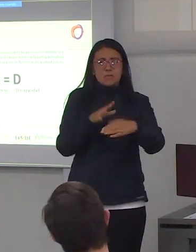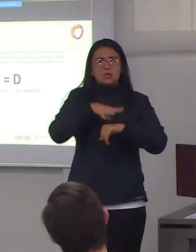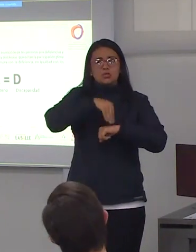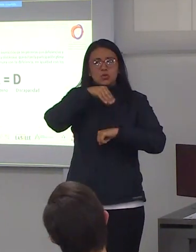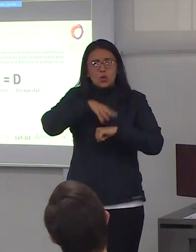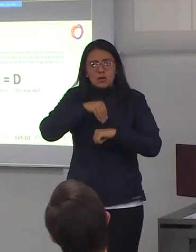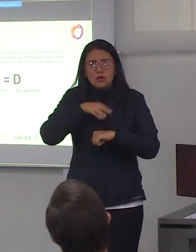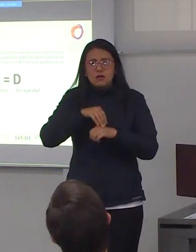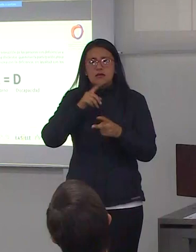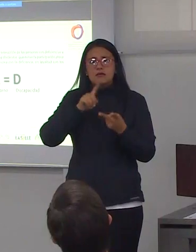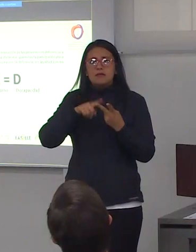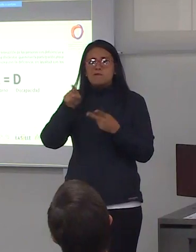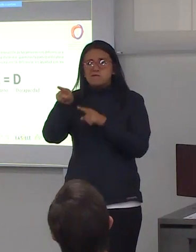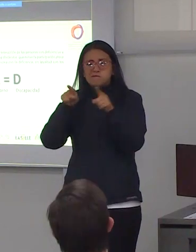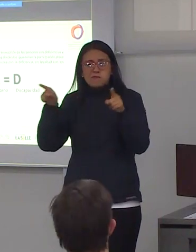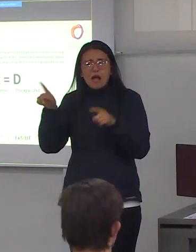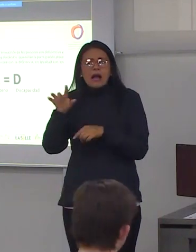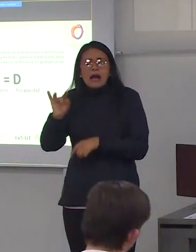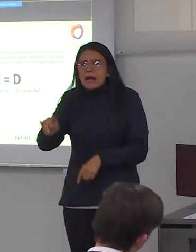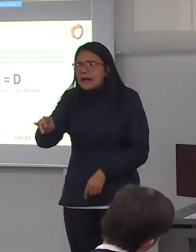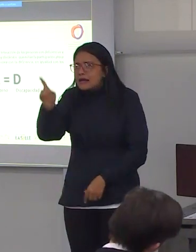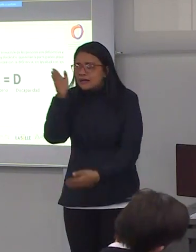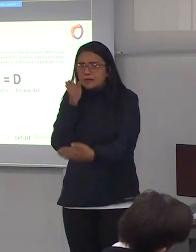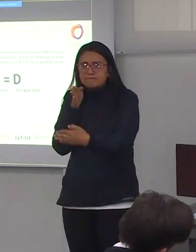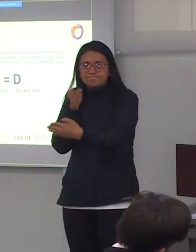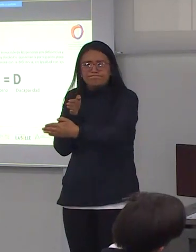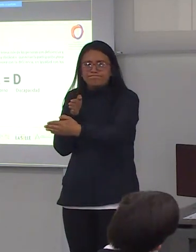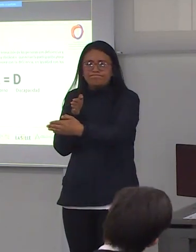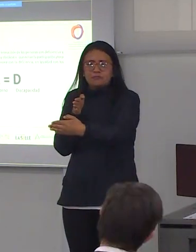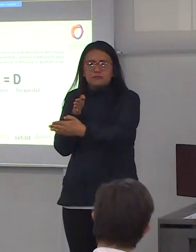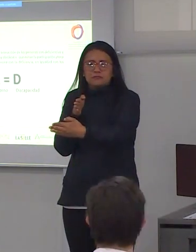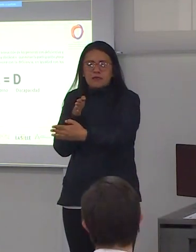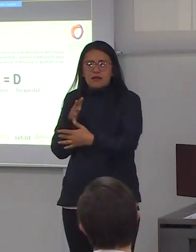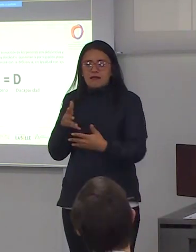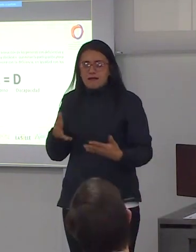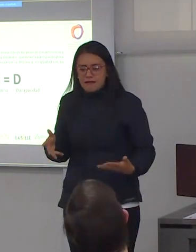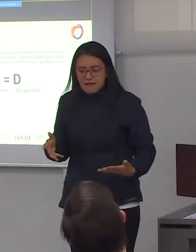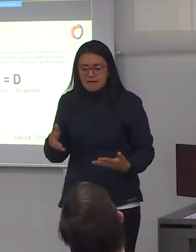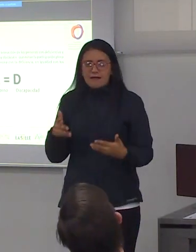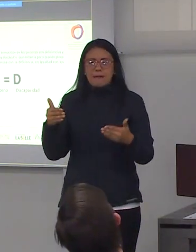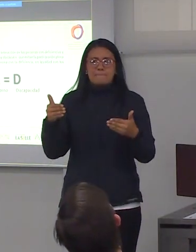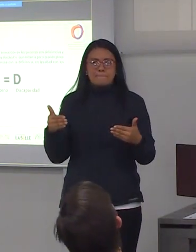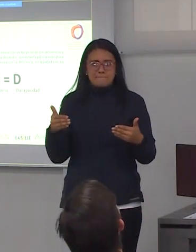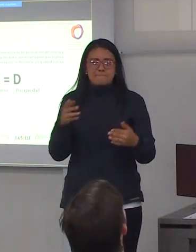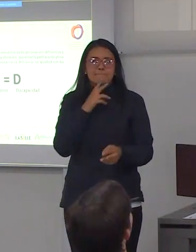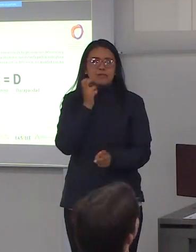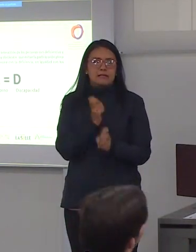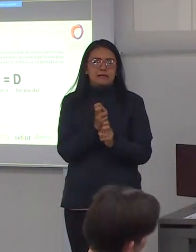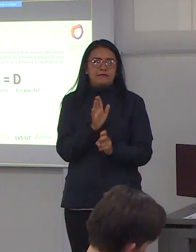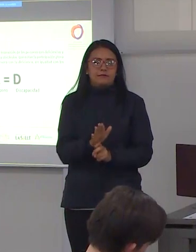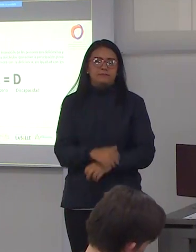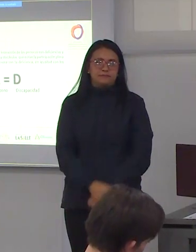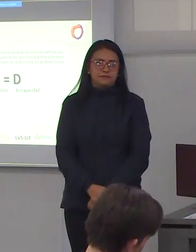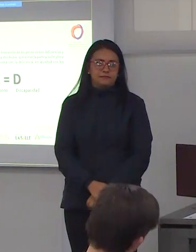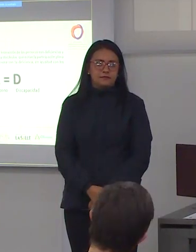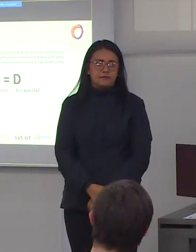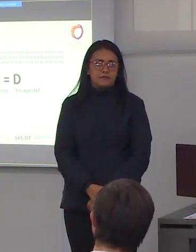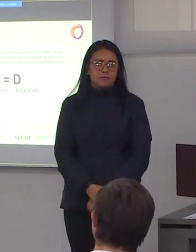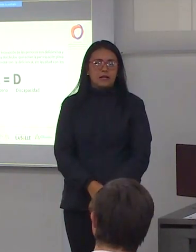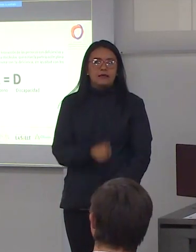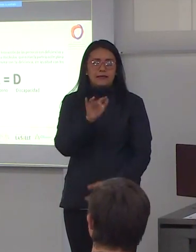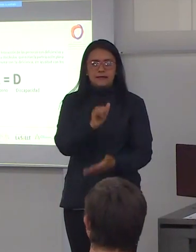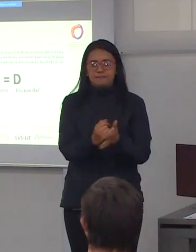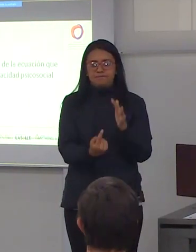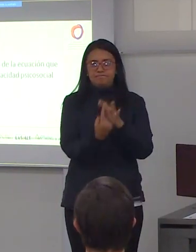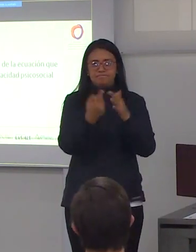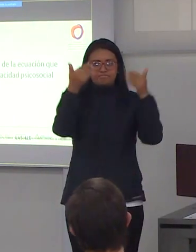ni Suiza alguna barrera tiene que existir entonces ahí es donde empezamos a tener dificultades y esa es donde aparece la